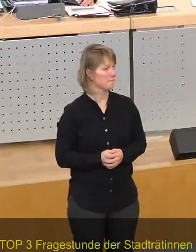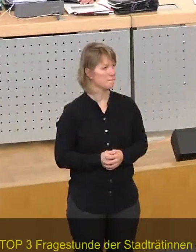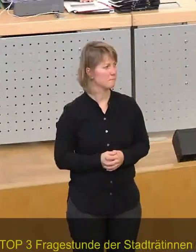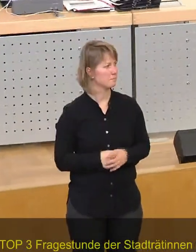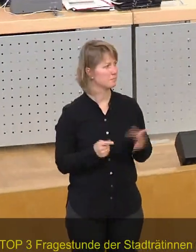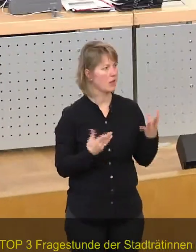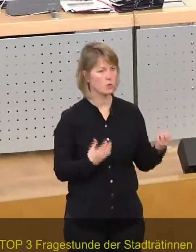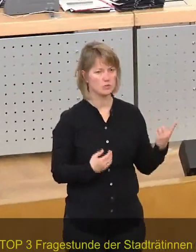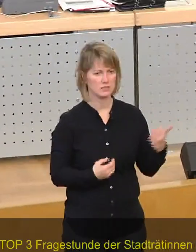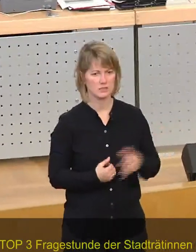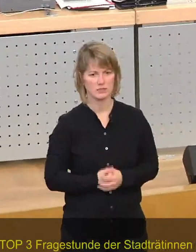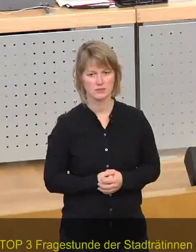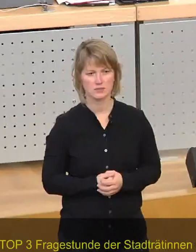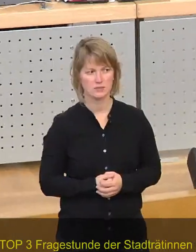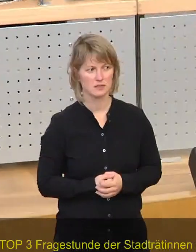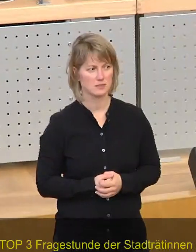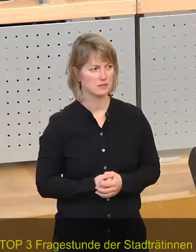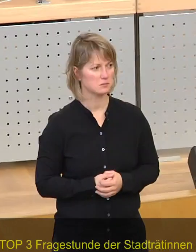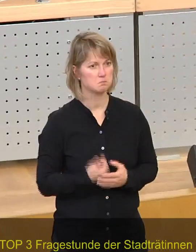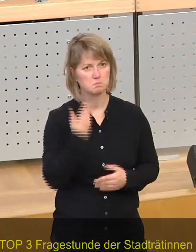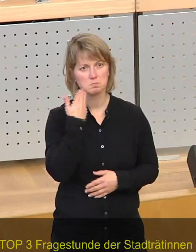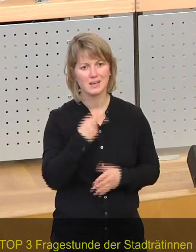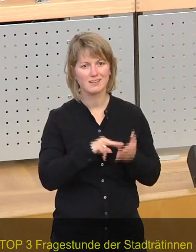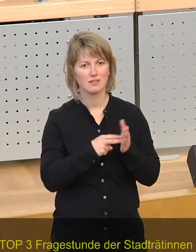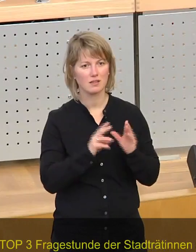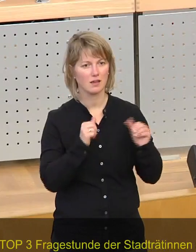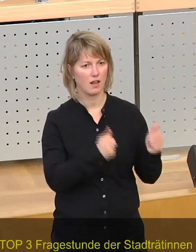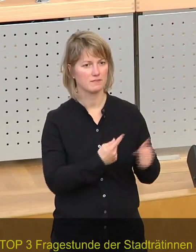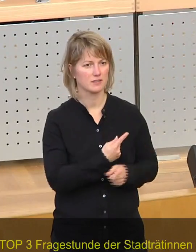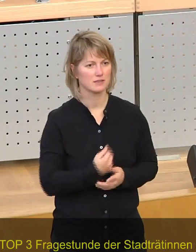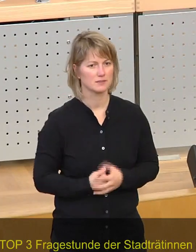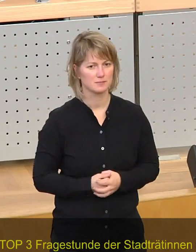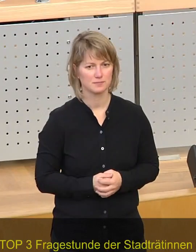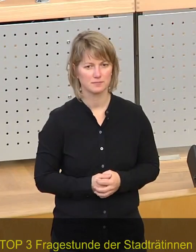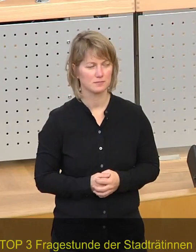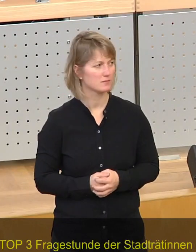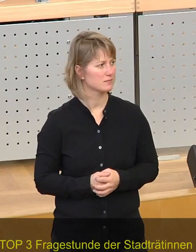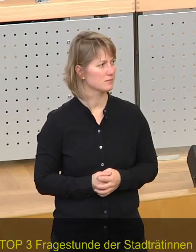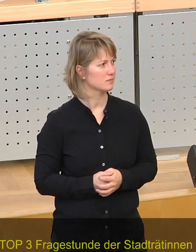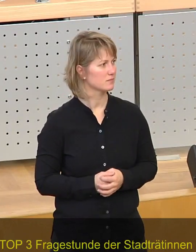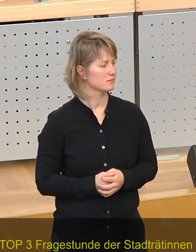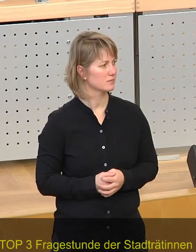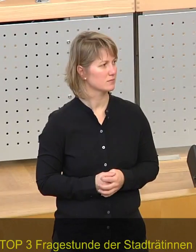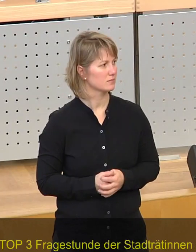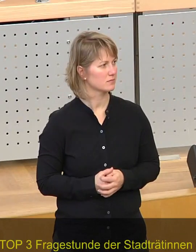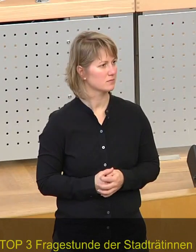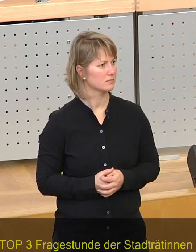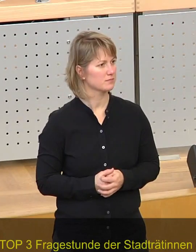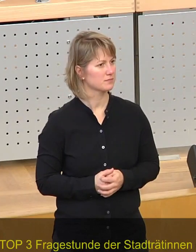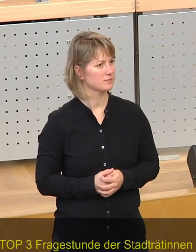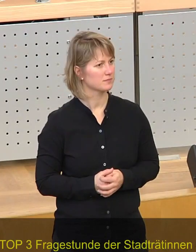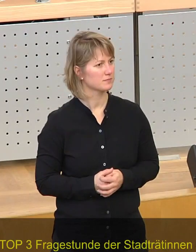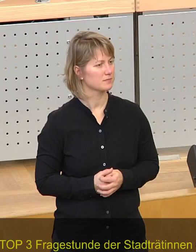Technik mal bitte da, das linke Saalmikrofon oder von Ihnen aus rechte.